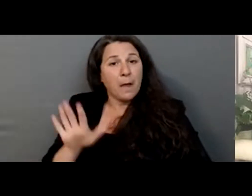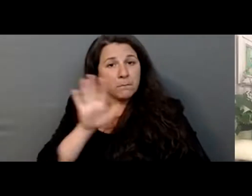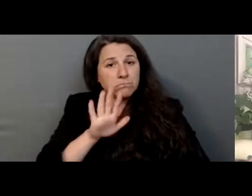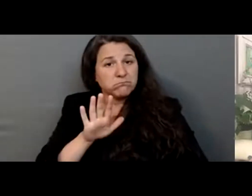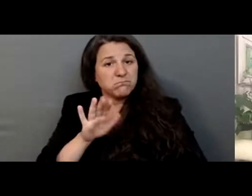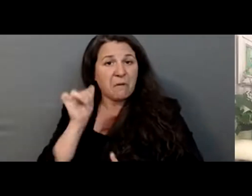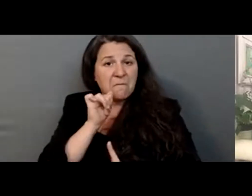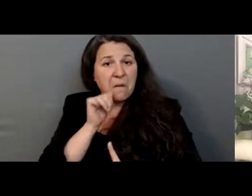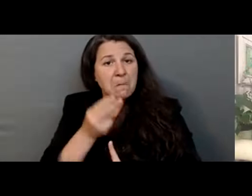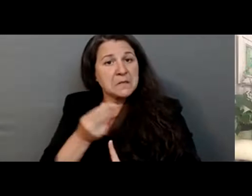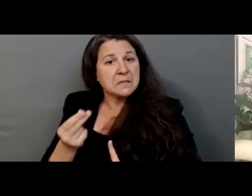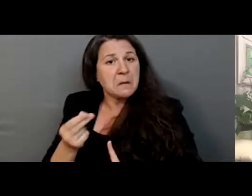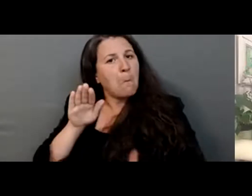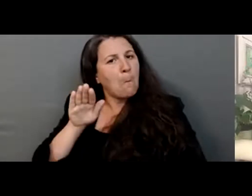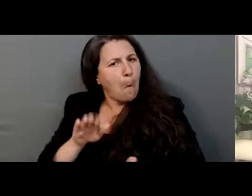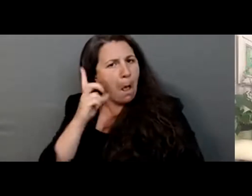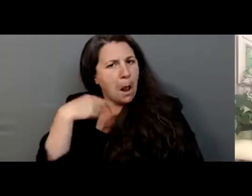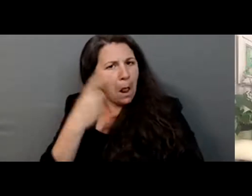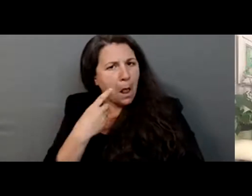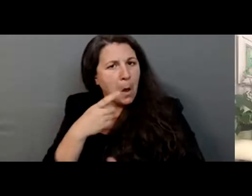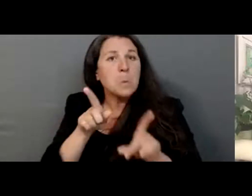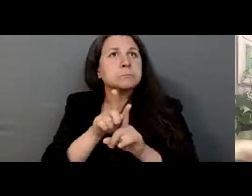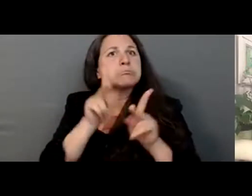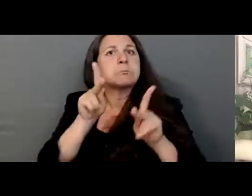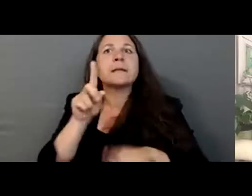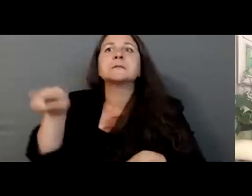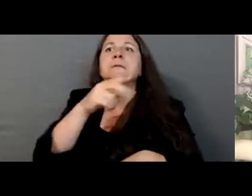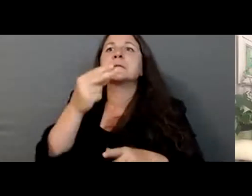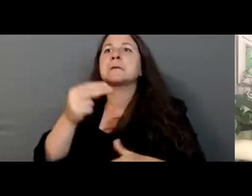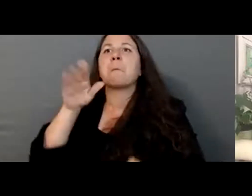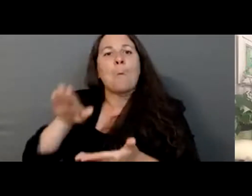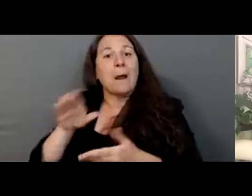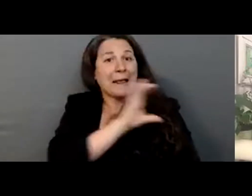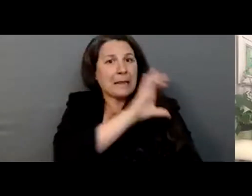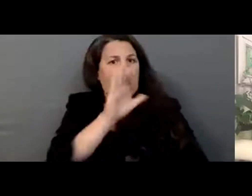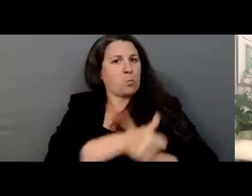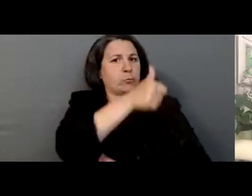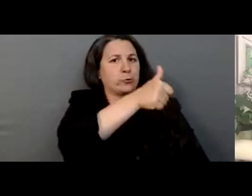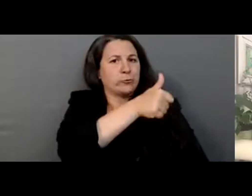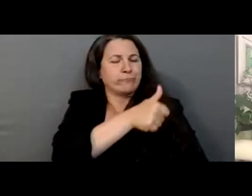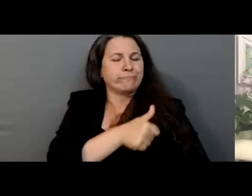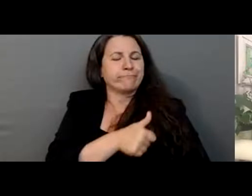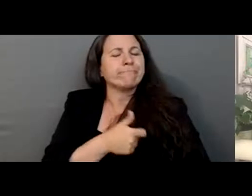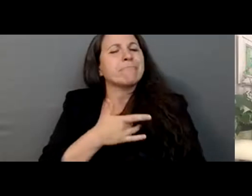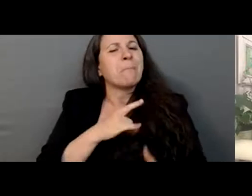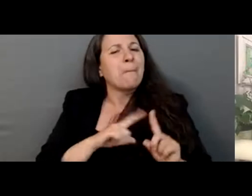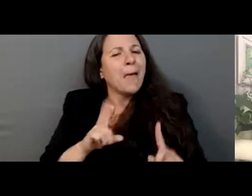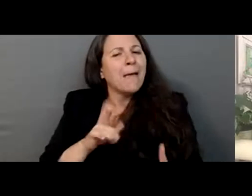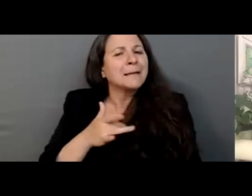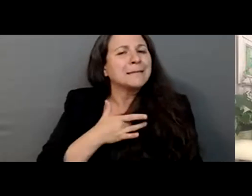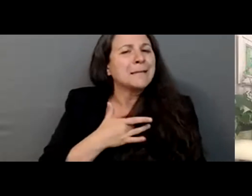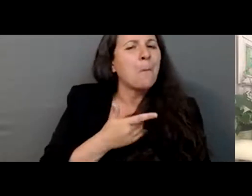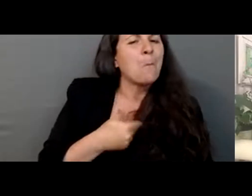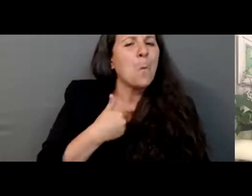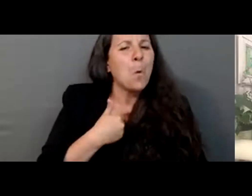situation de handicap et moins de personnes en général en situation de handicap qu'ailleurs au pays. Je pense que c'est une question du stigma qui va avec